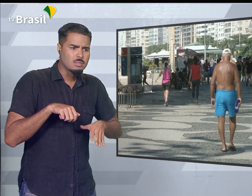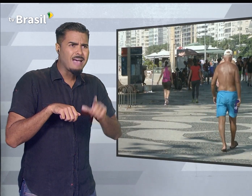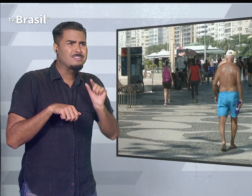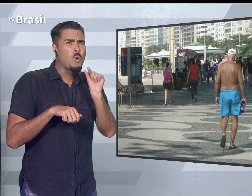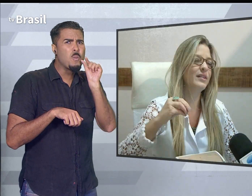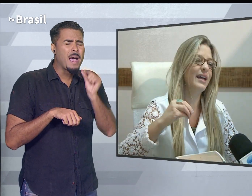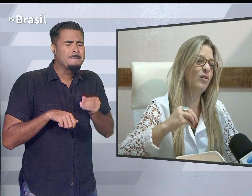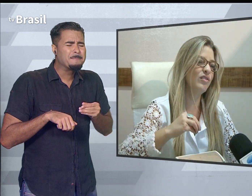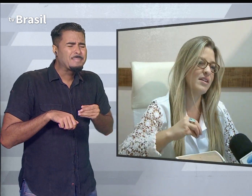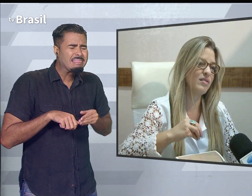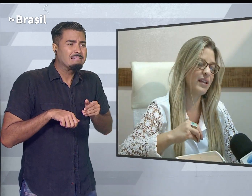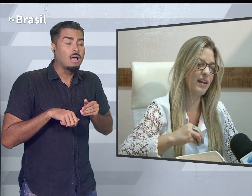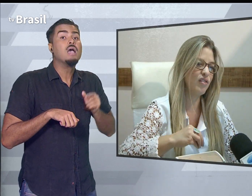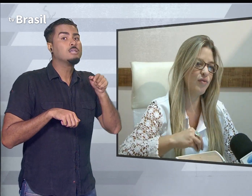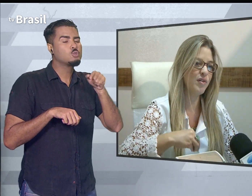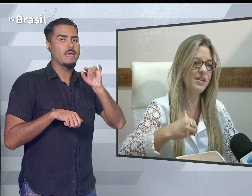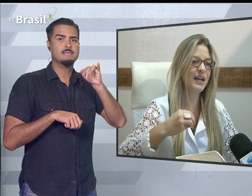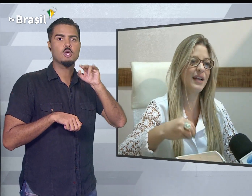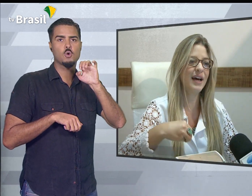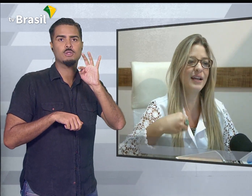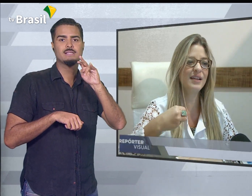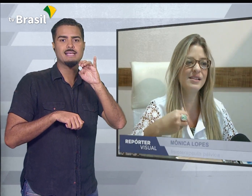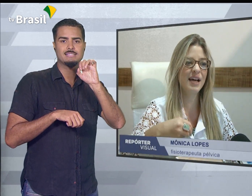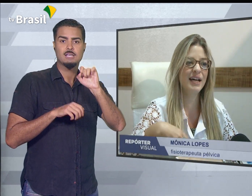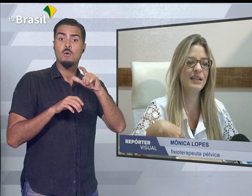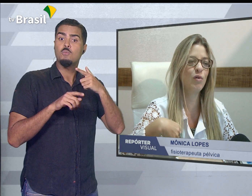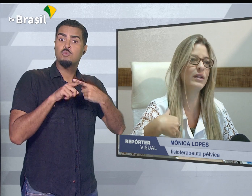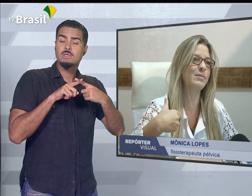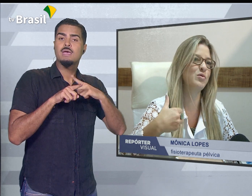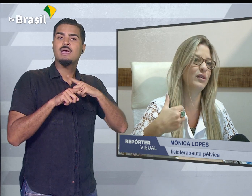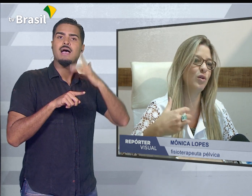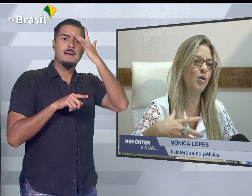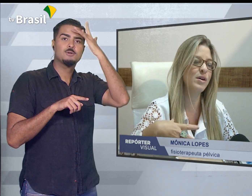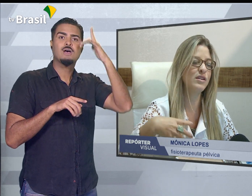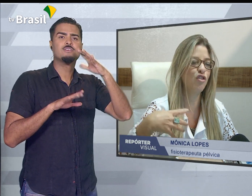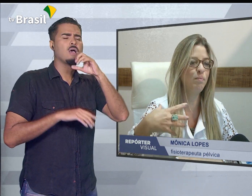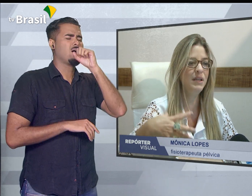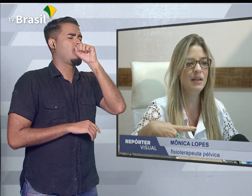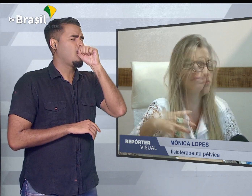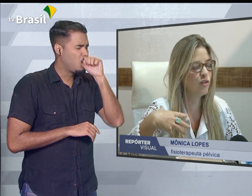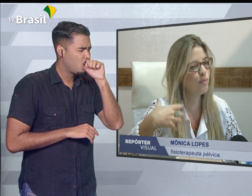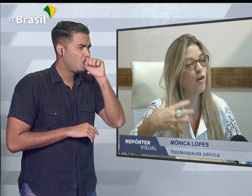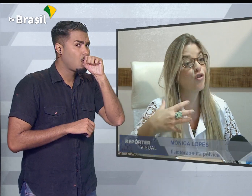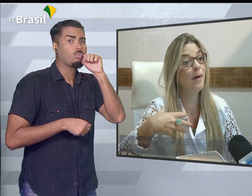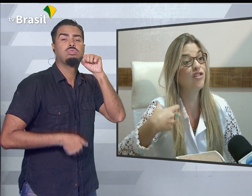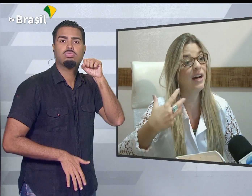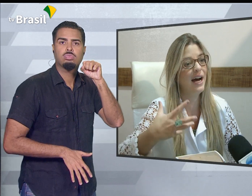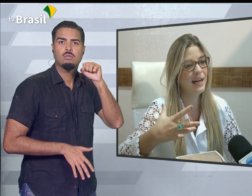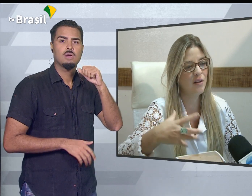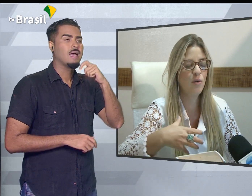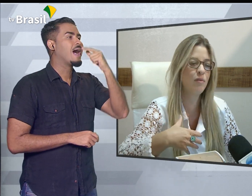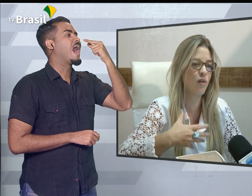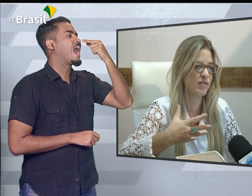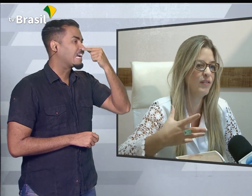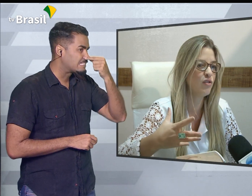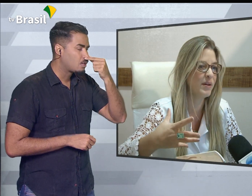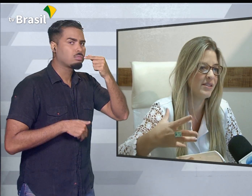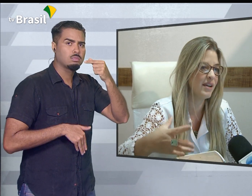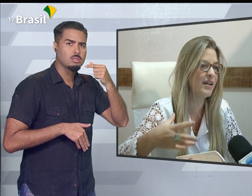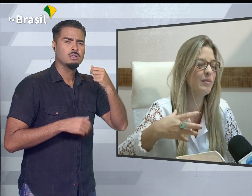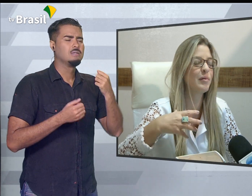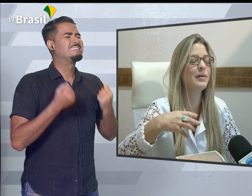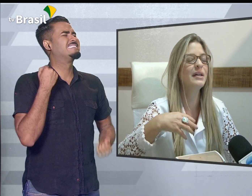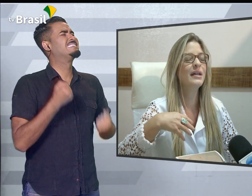uma gota. Na incontinência urinária de esforço é aquela caracterizada quando a pessoa tosse, espirra, um esporte com mais carga, como o crossfit,